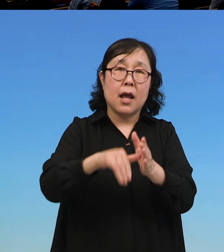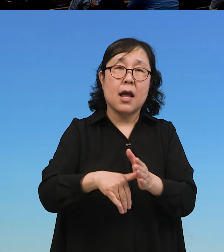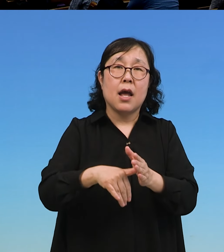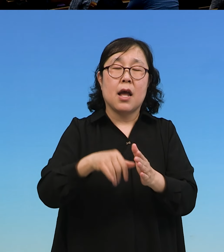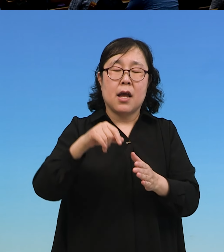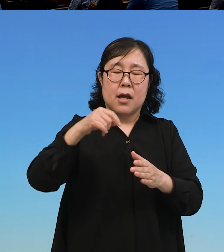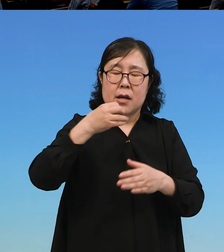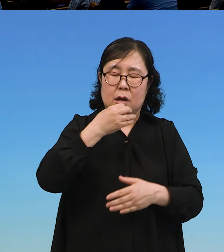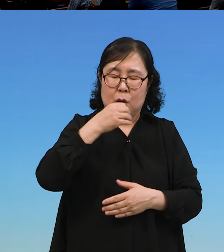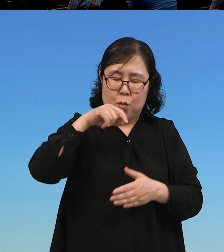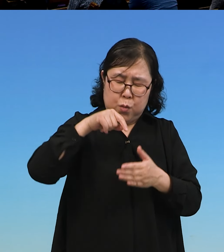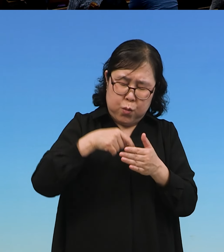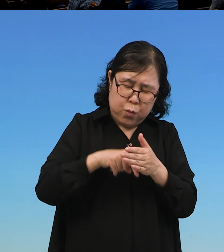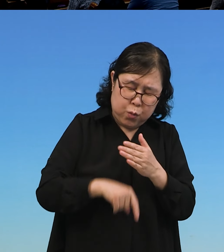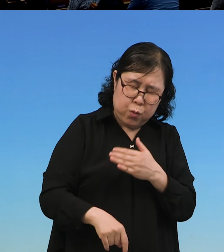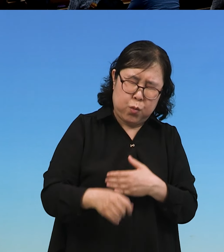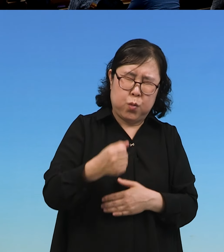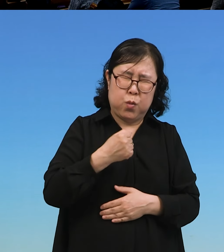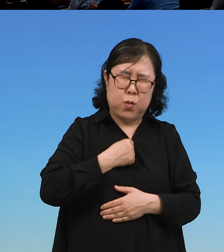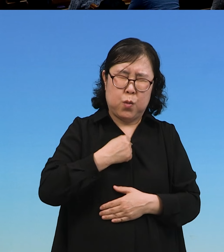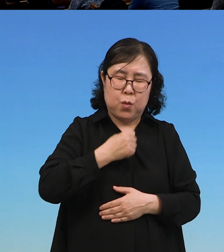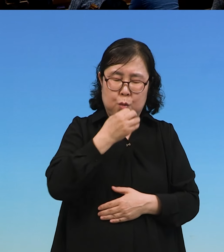깊은 한숨 내쉴 때,